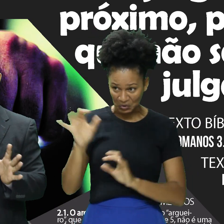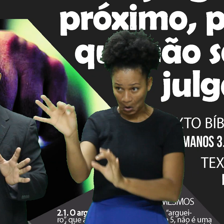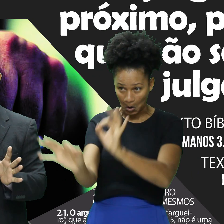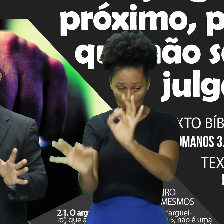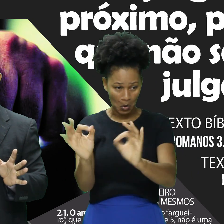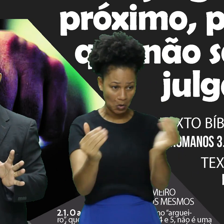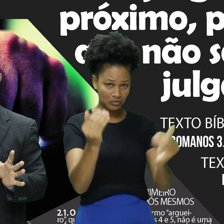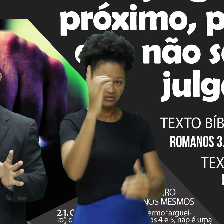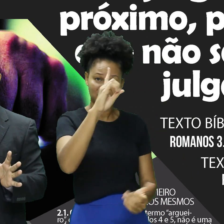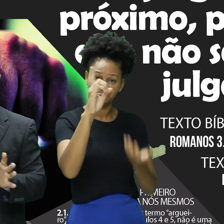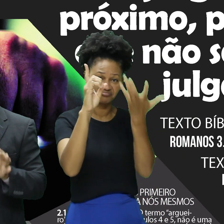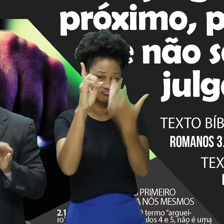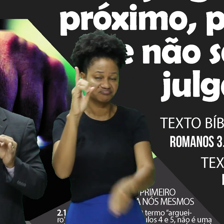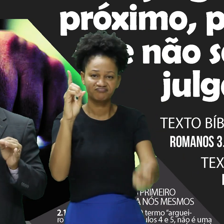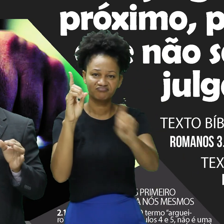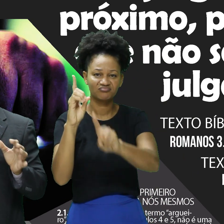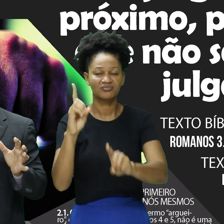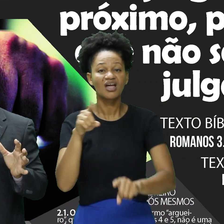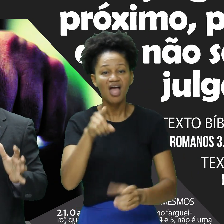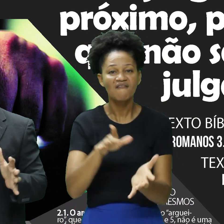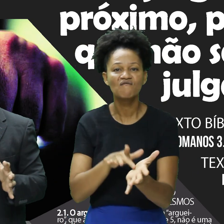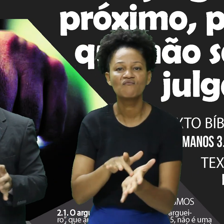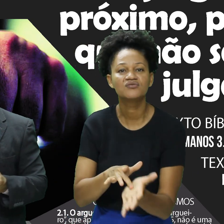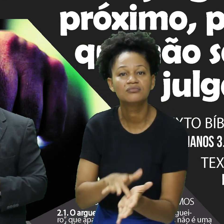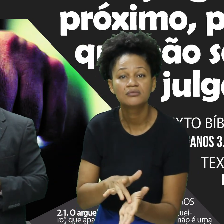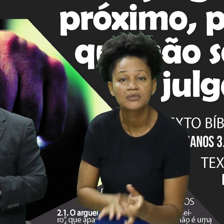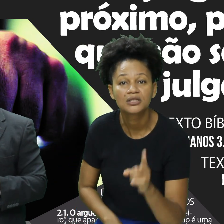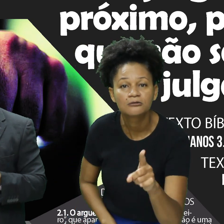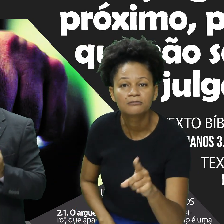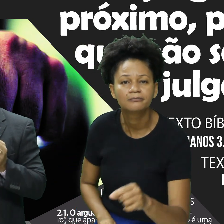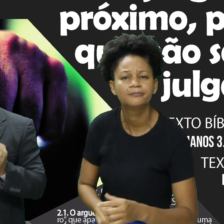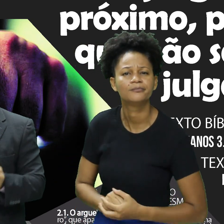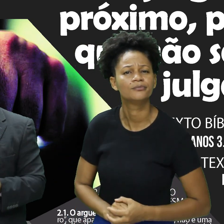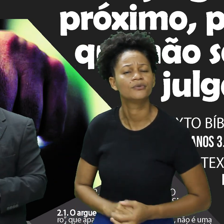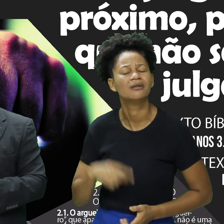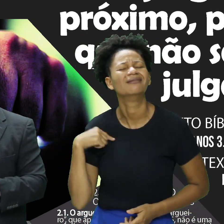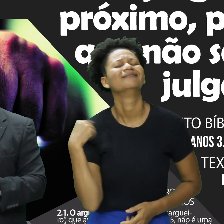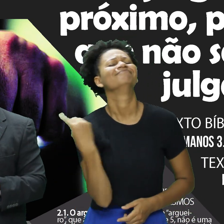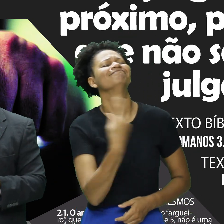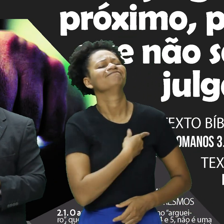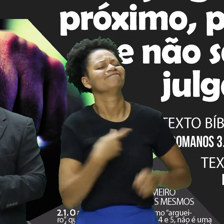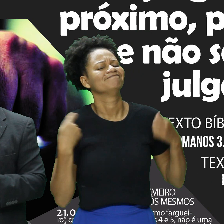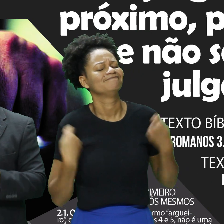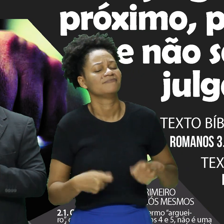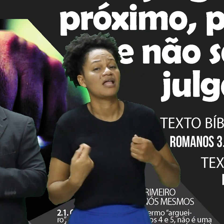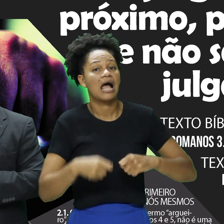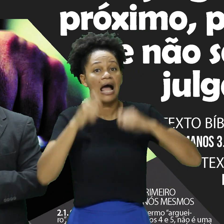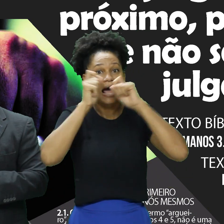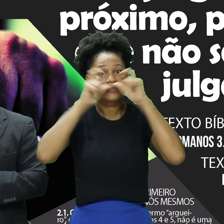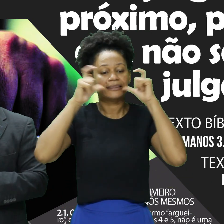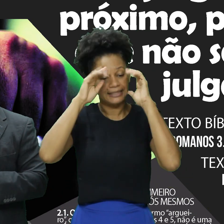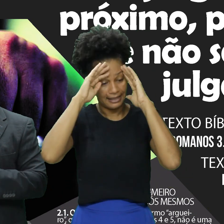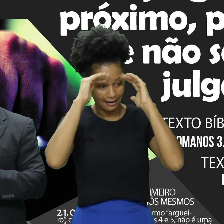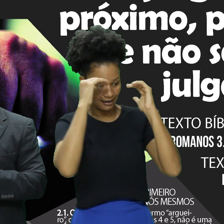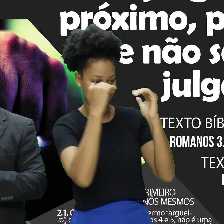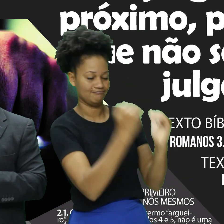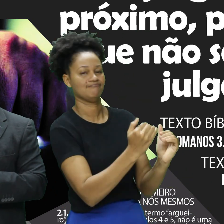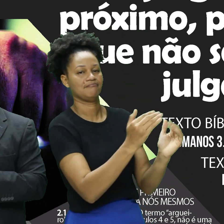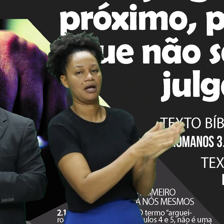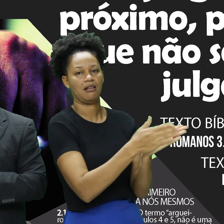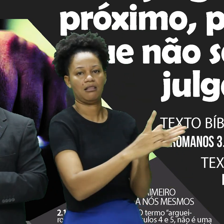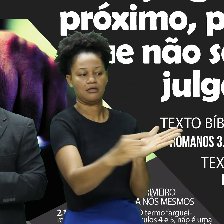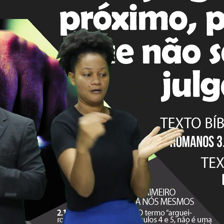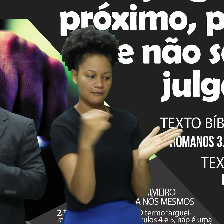Deus não aceita. Isso é hipocrisia. Então precisamos atentar para a palavra de Deus e ver